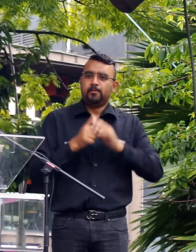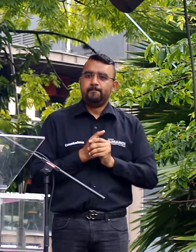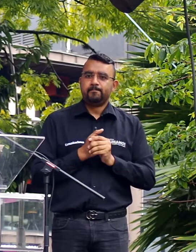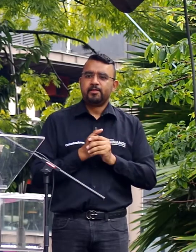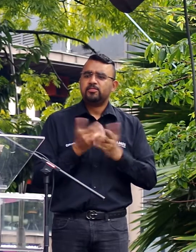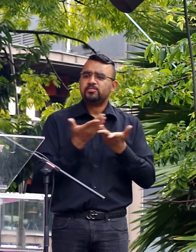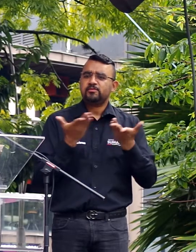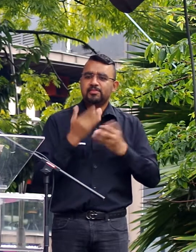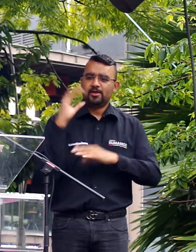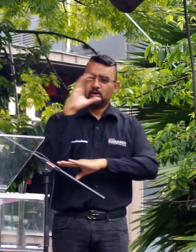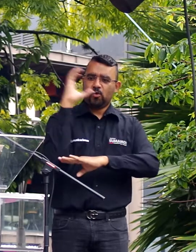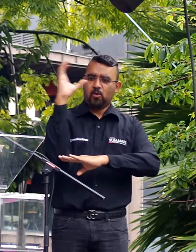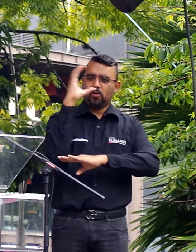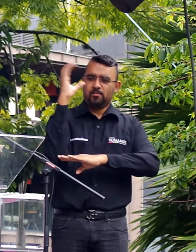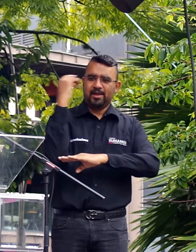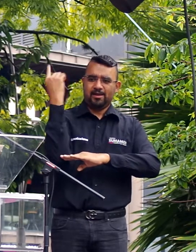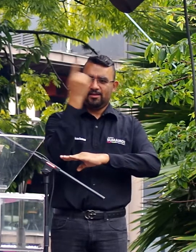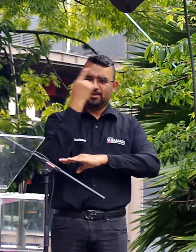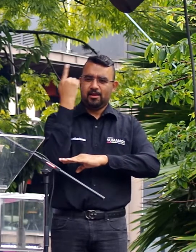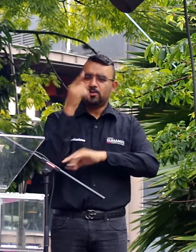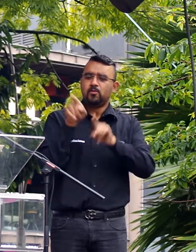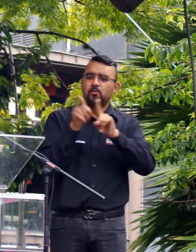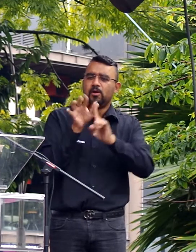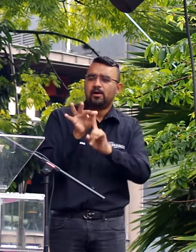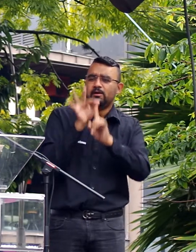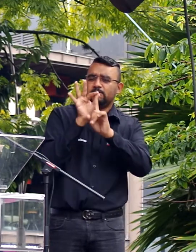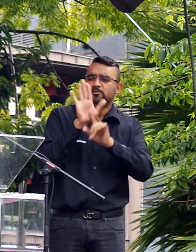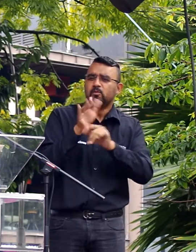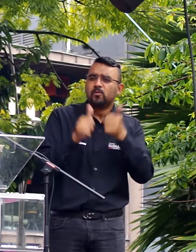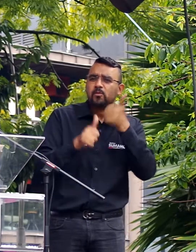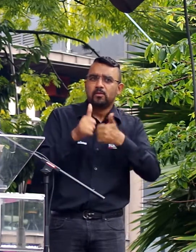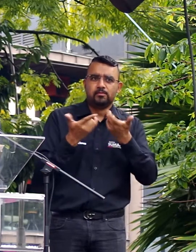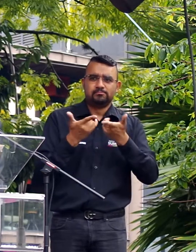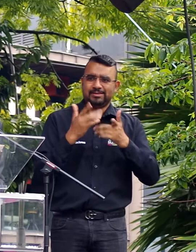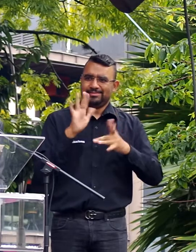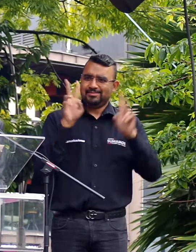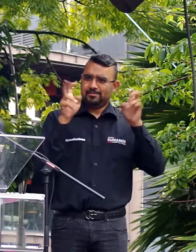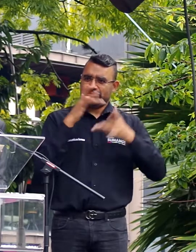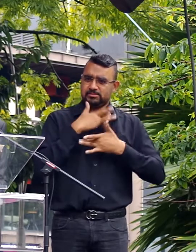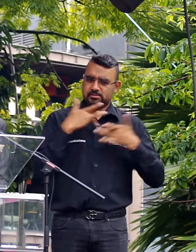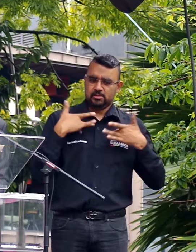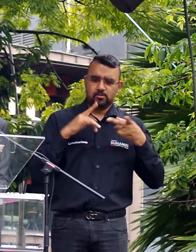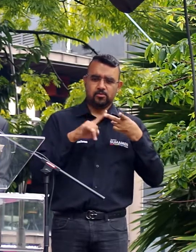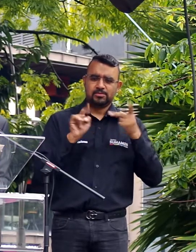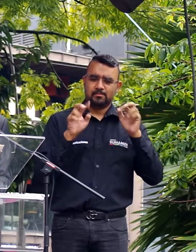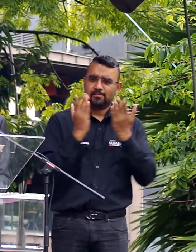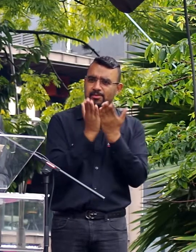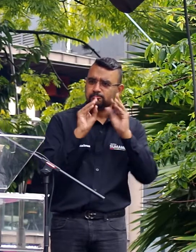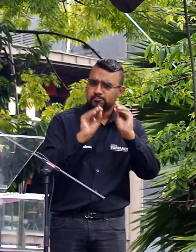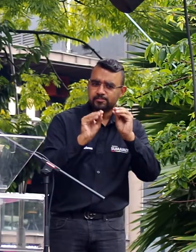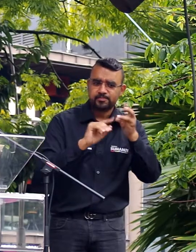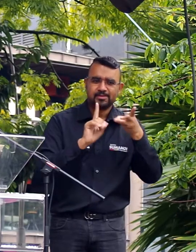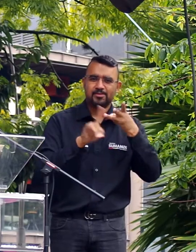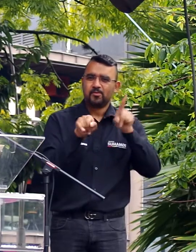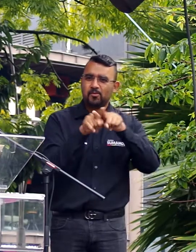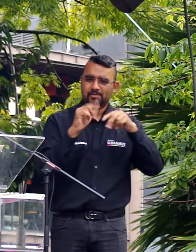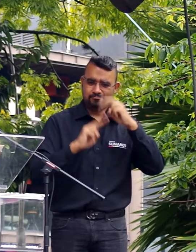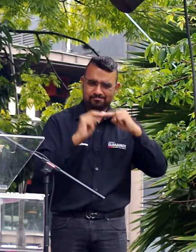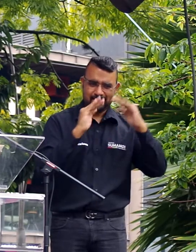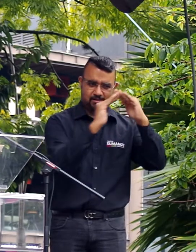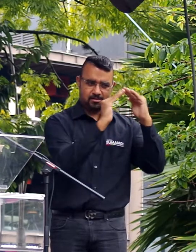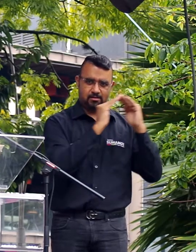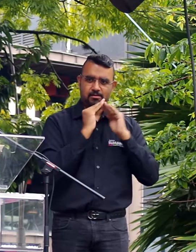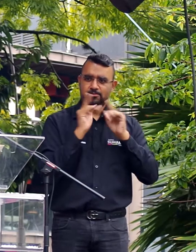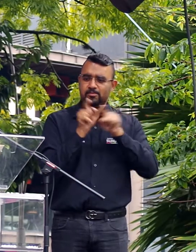del territorio colombiano, en todo, en salud, en educación, en vivienda, en agua potable, en